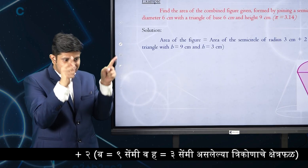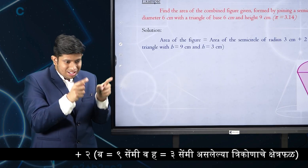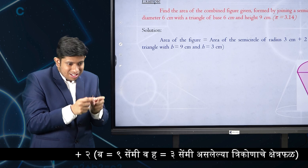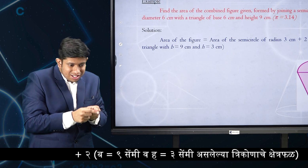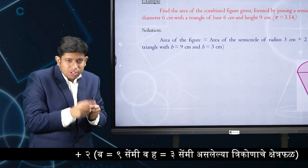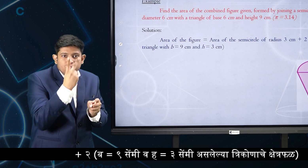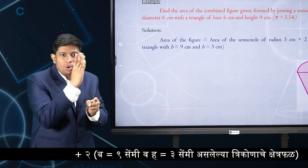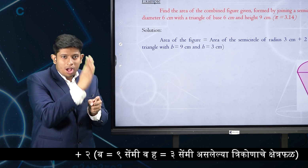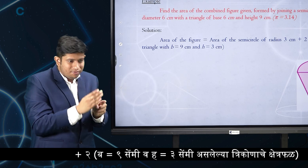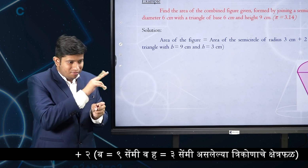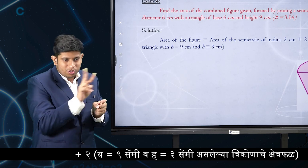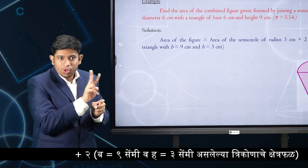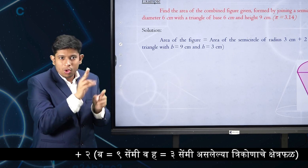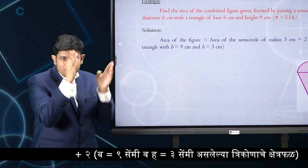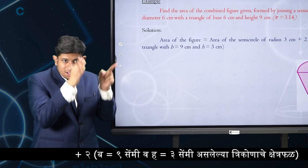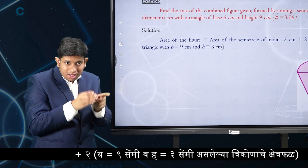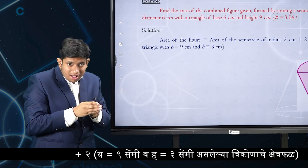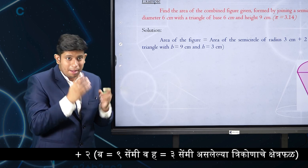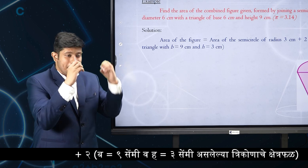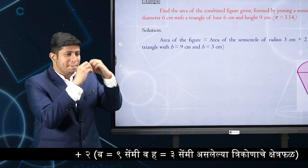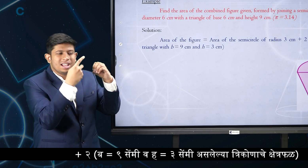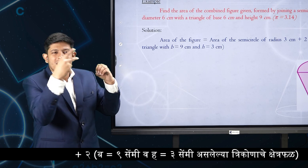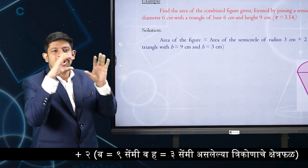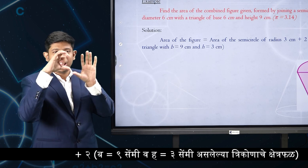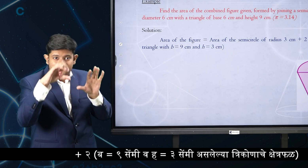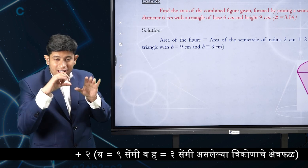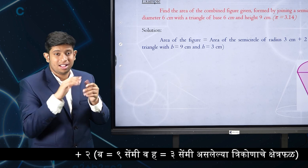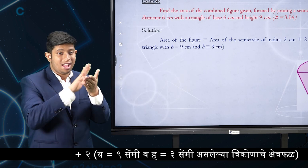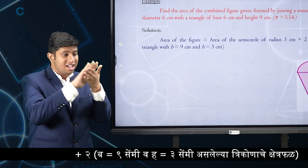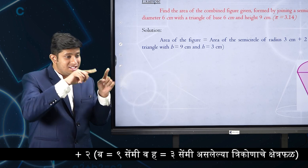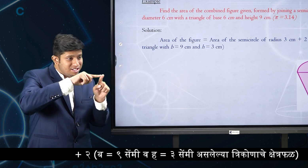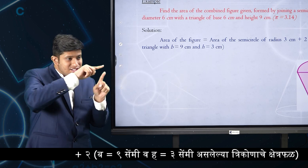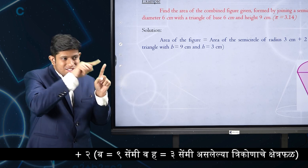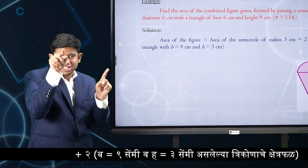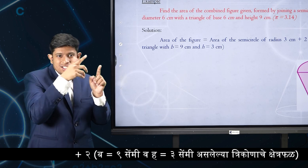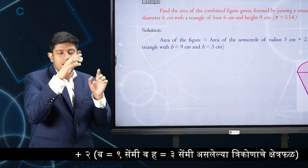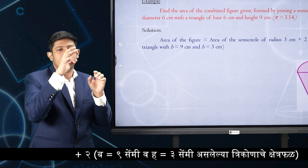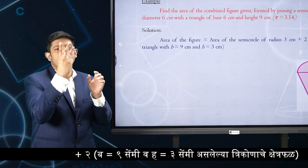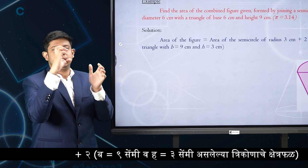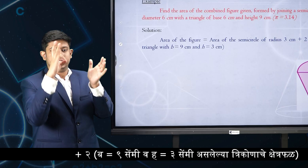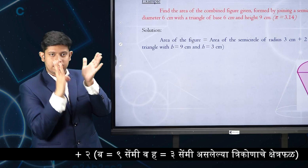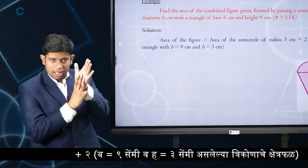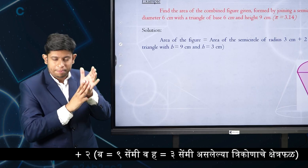2 इक्वल्स टू बी इज इक्वल टू 9 सेंटीमीटर व एच इज इक्वल टू 3